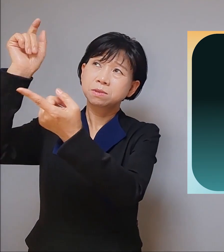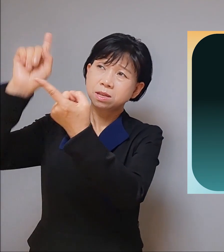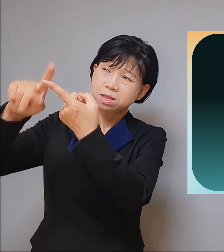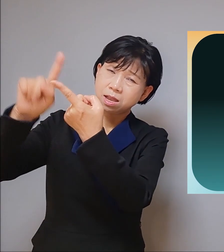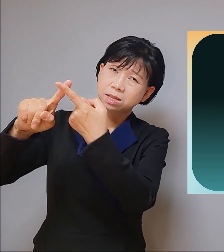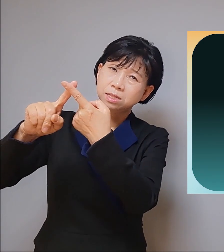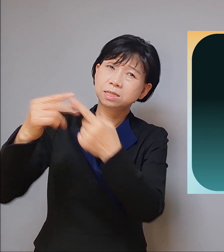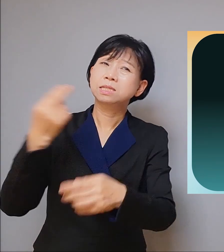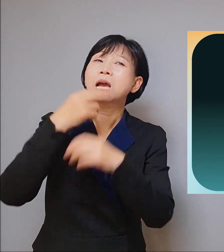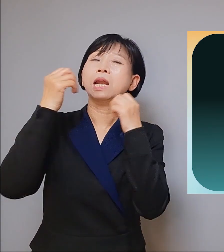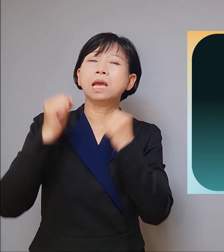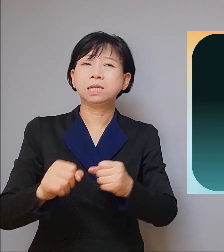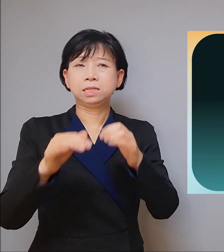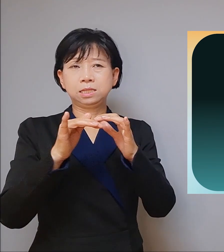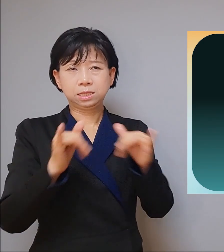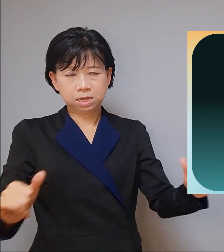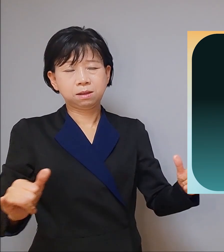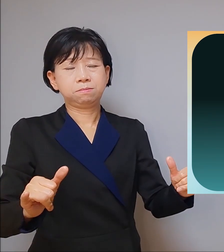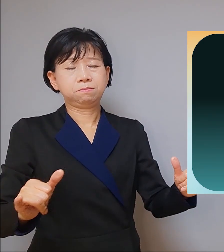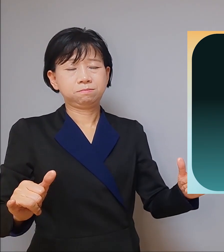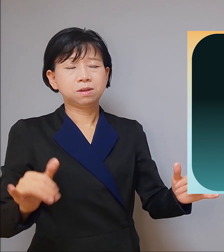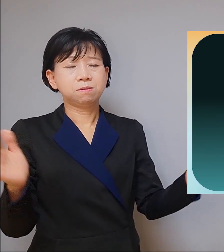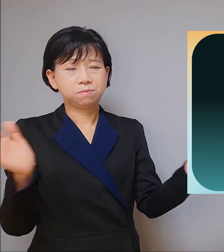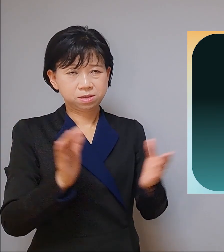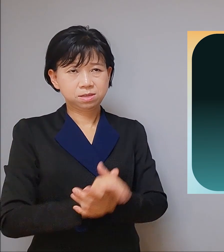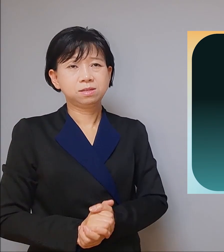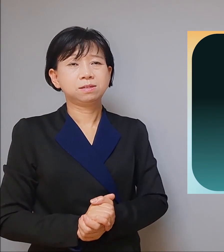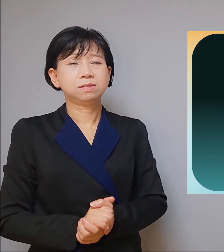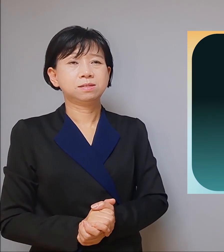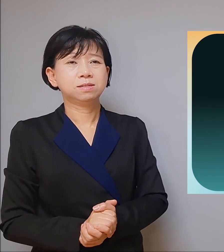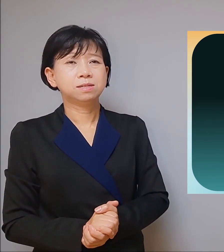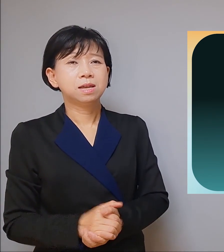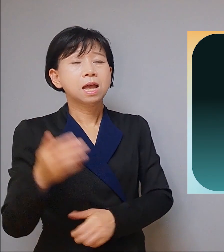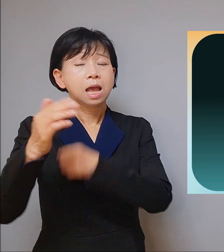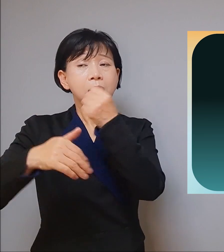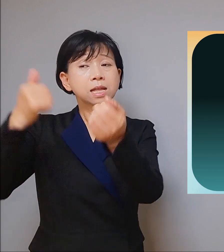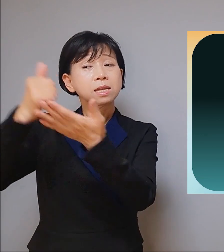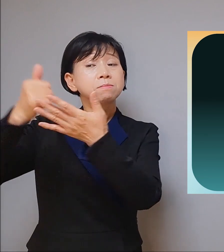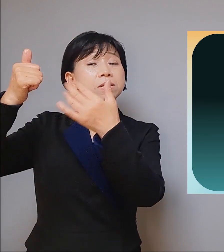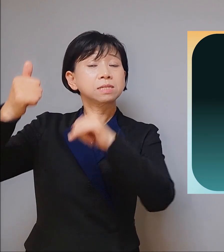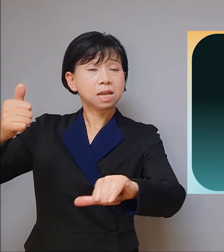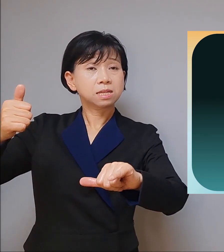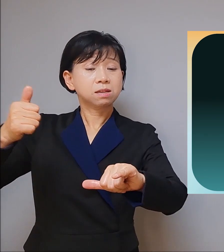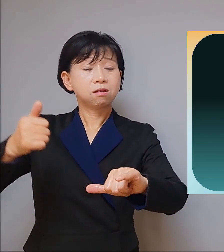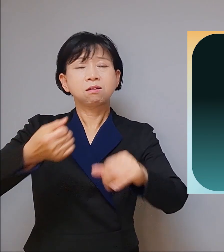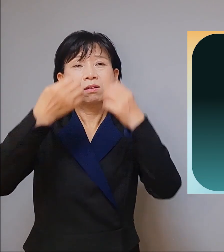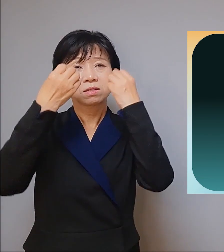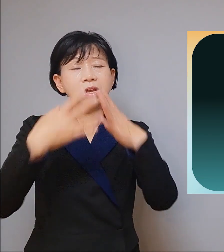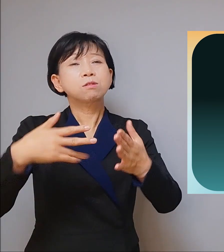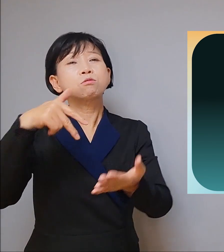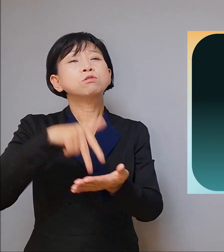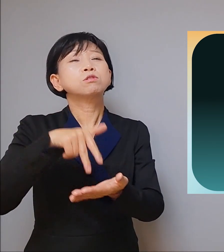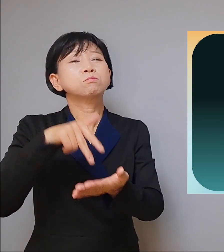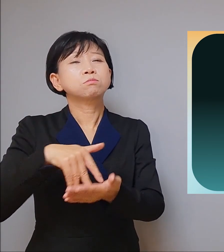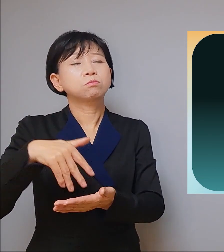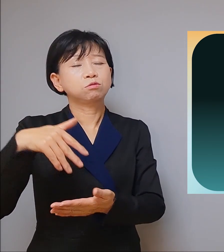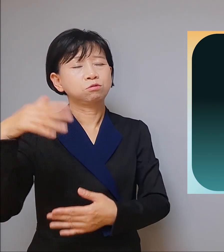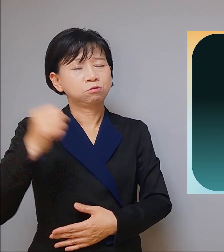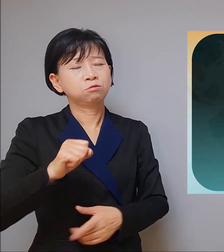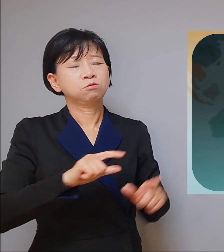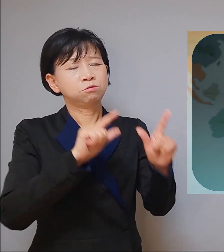대하여는 살아있는 자로 여길지어다. 아멘. 이제 하나님의 자녀라는 새로운 신분으로 살기